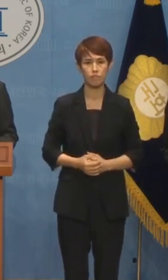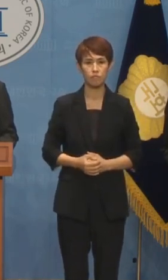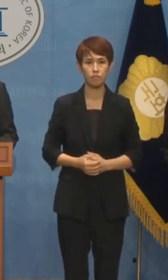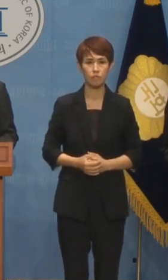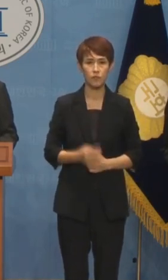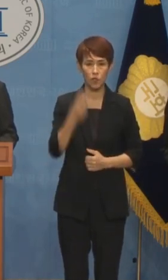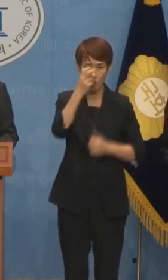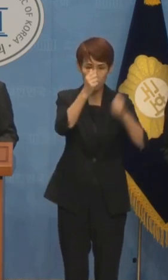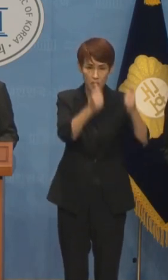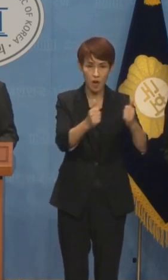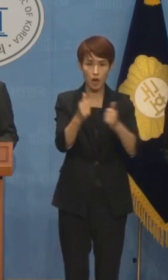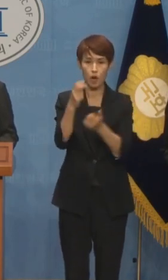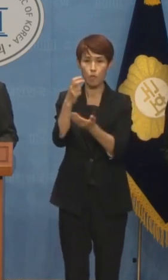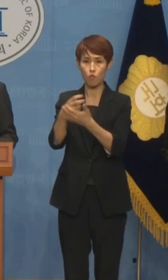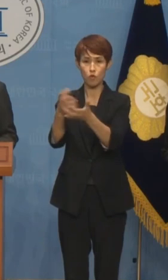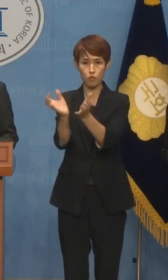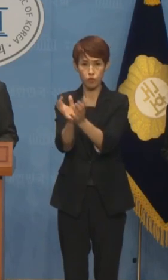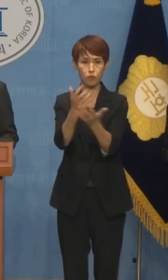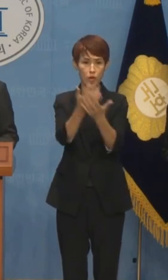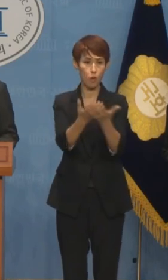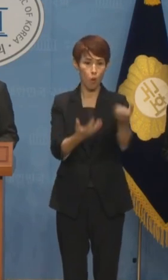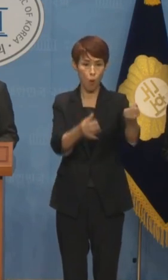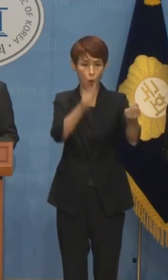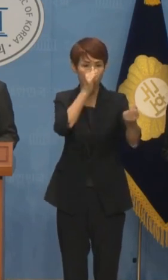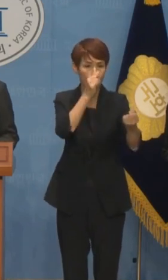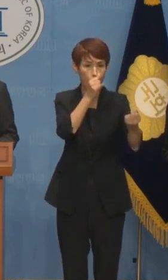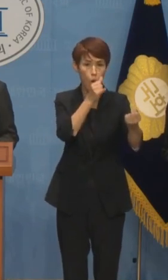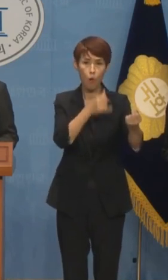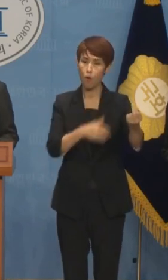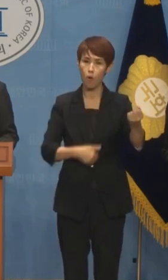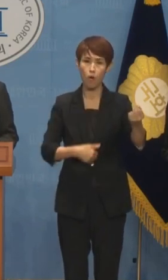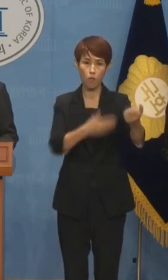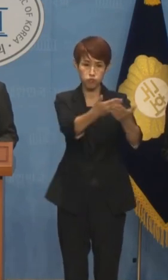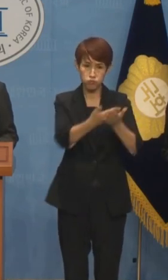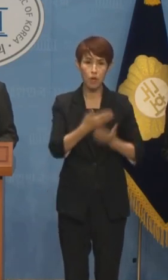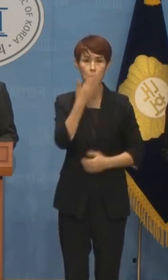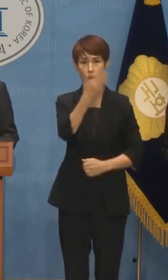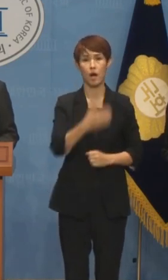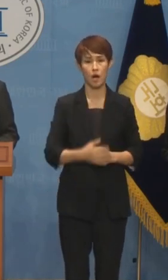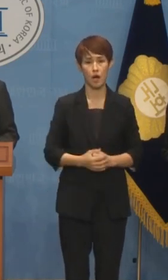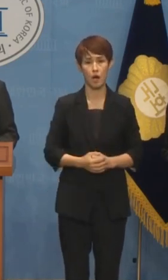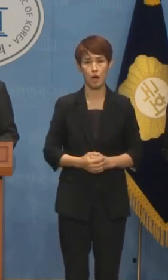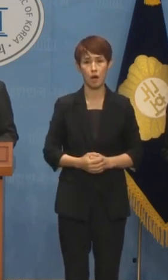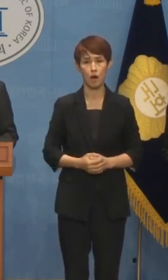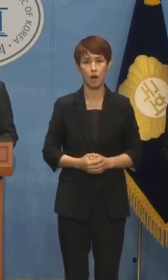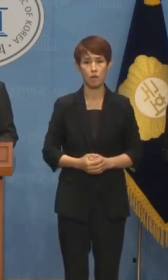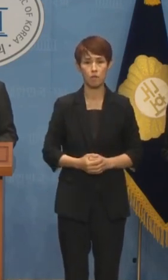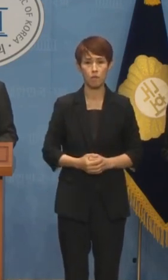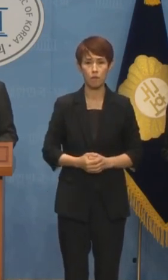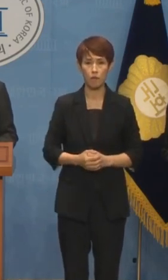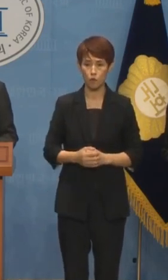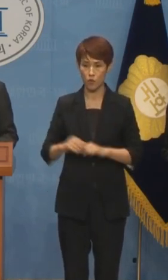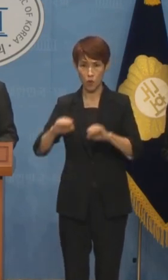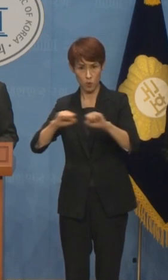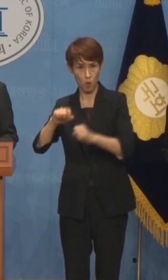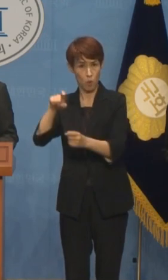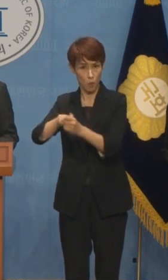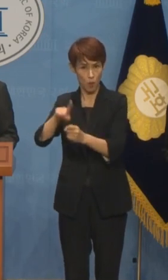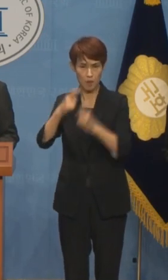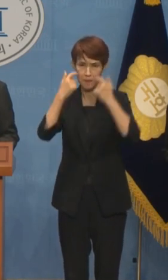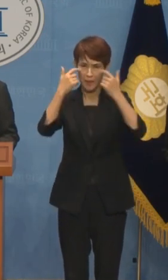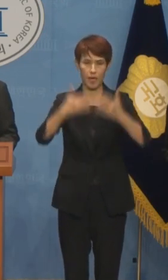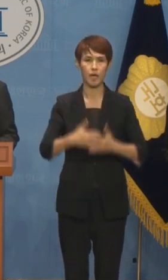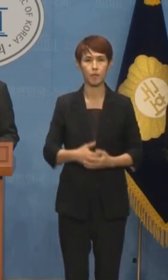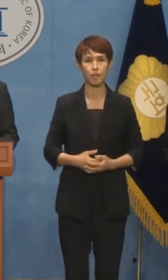없는 검찰과 법무부 보유 자료입니다. 절대 제출하기 어렵지 않습니다. 대책단의 활동 목표는